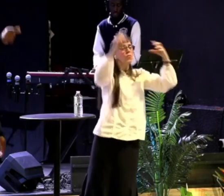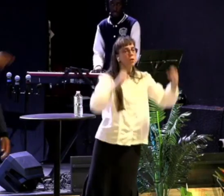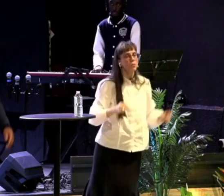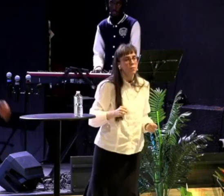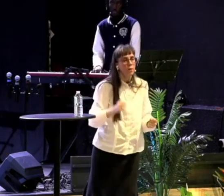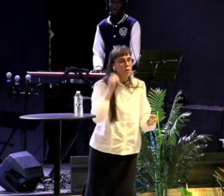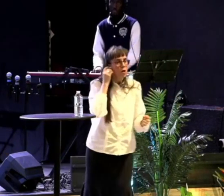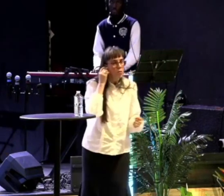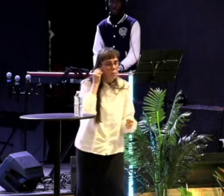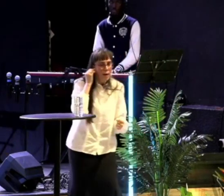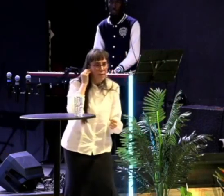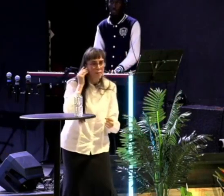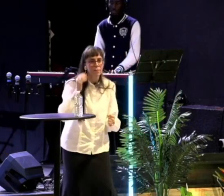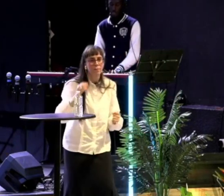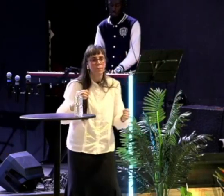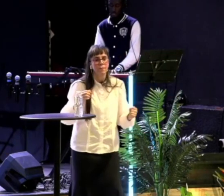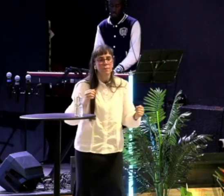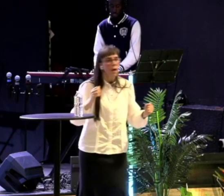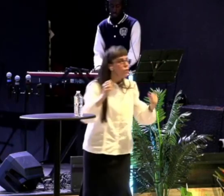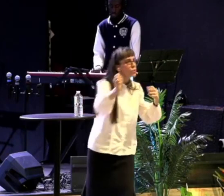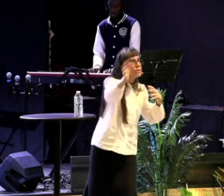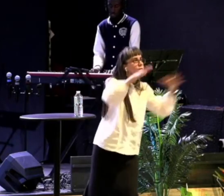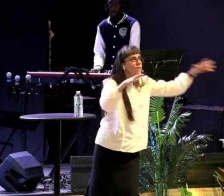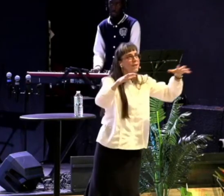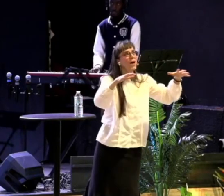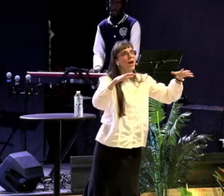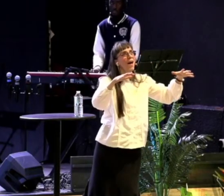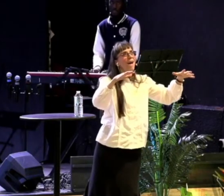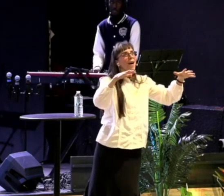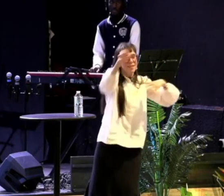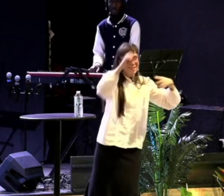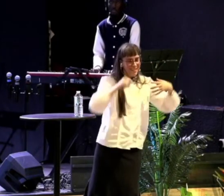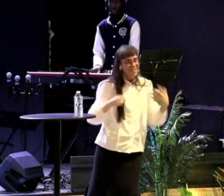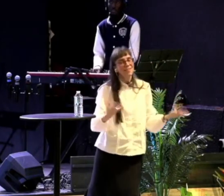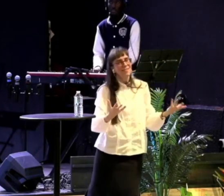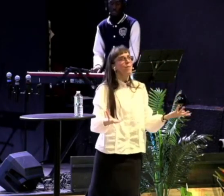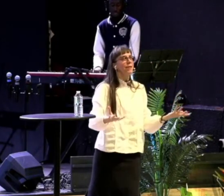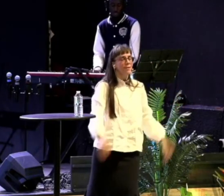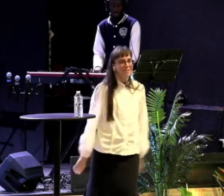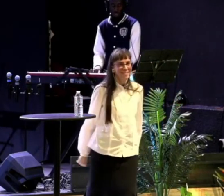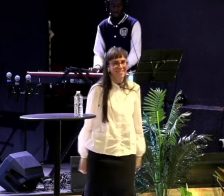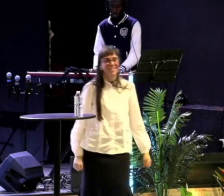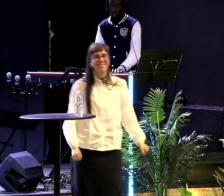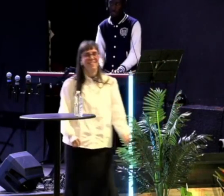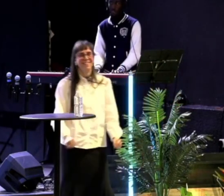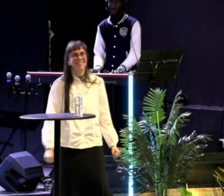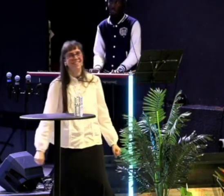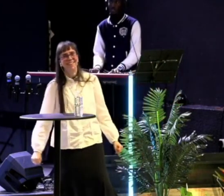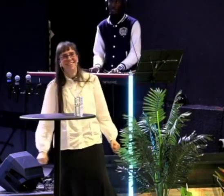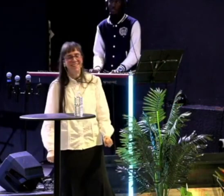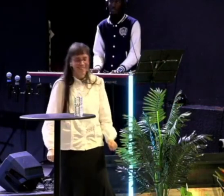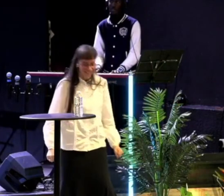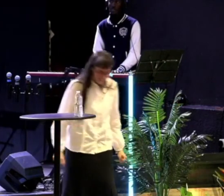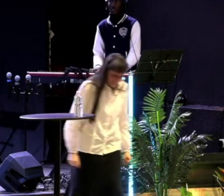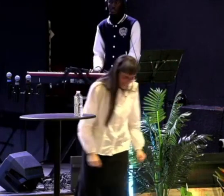mobilises la parole de Dieu. Tu mobilises l'Esprit de Dieu. Tu mobilises les anges de Dieu. Wow.